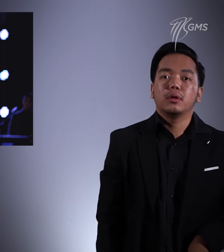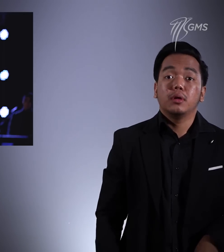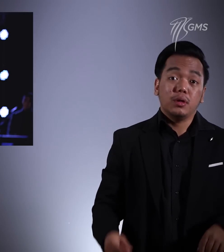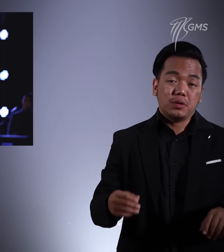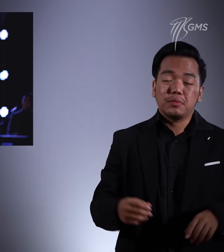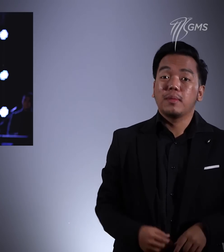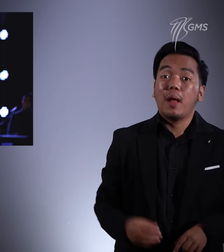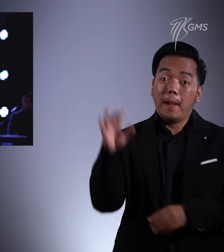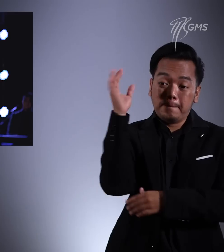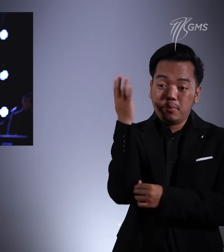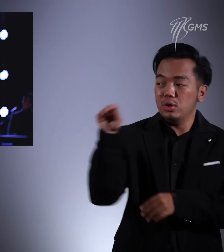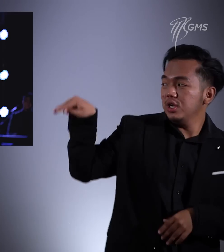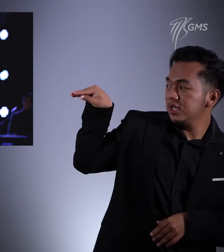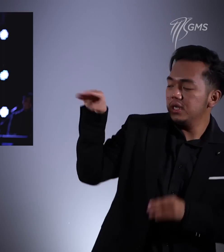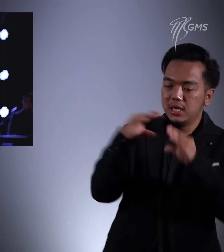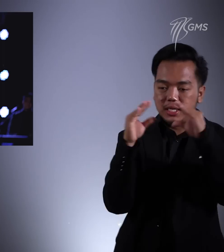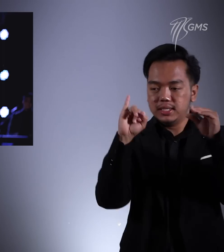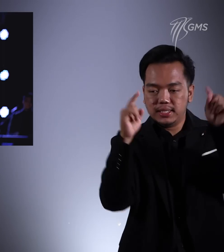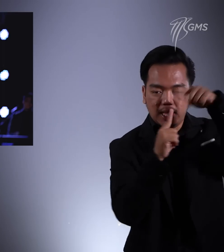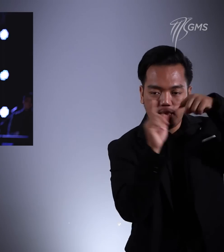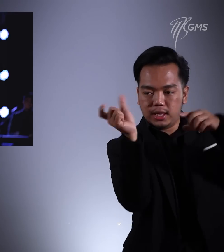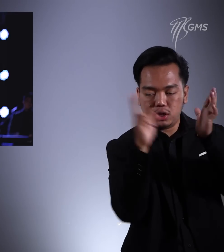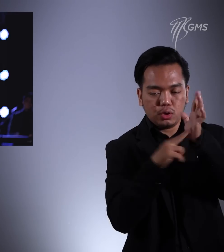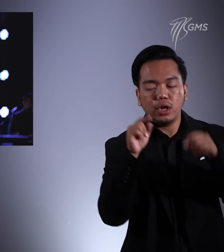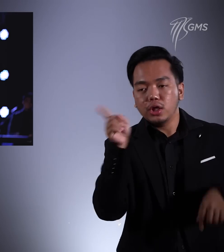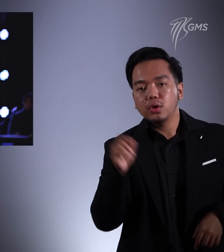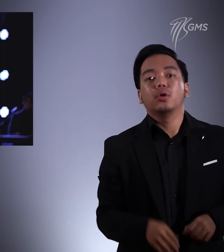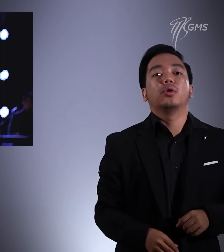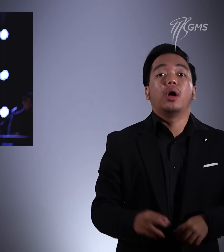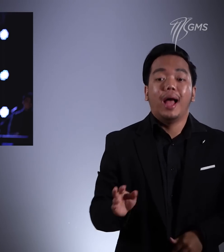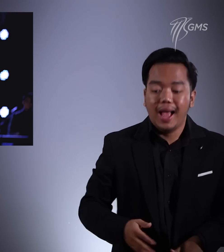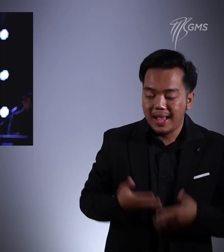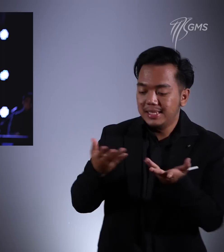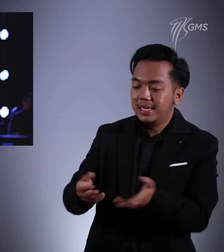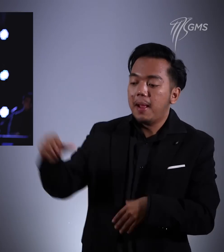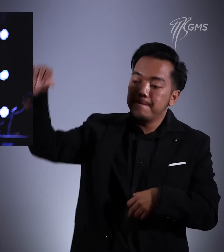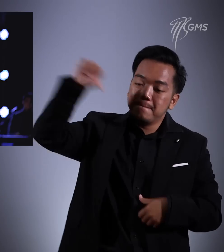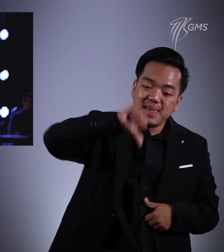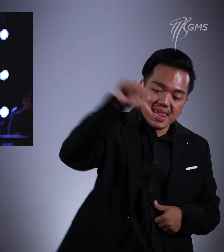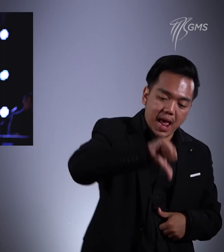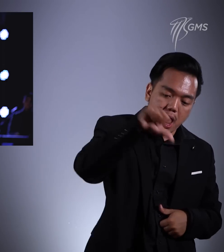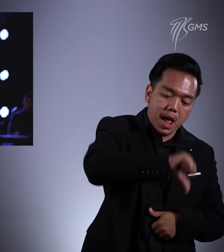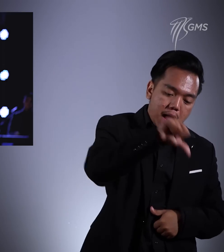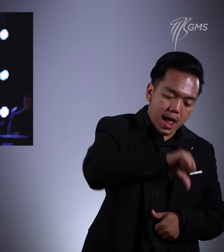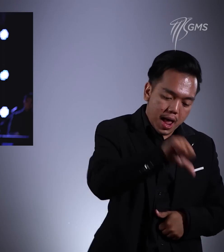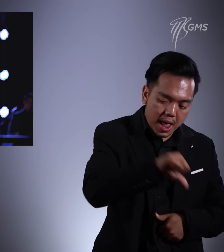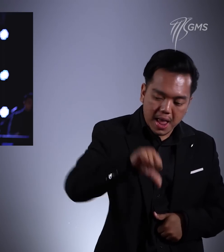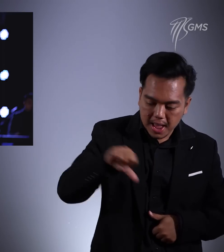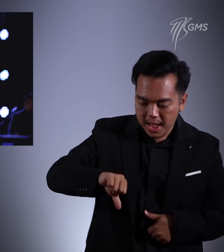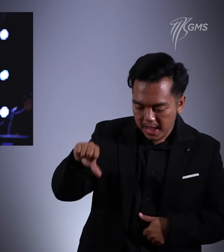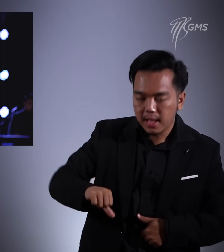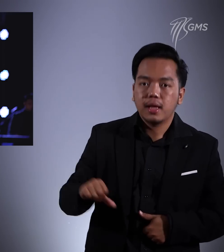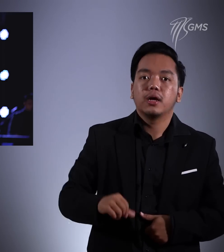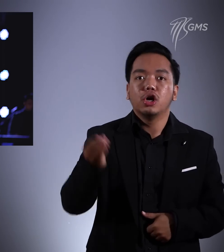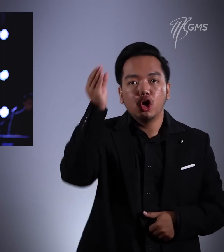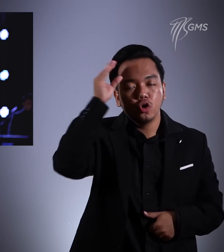itu minyak, menghasilkan minyak. Minyaknya itu dipakai kayak orang, kalau untuk orang-orang di dunia barat itu seperti butter. Seperti mentega buat roti,